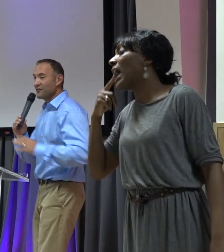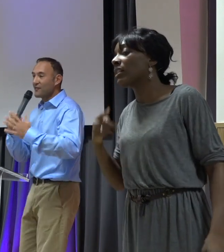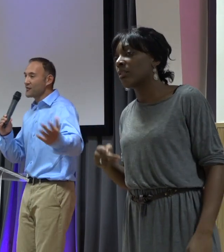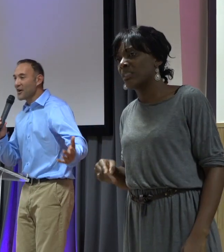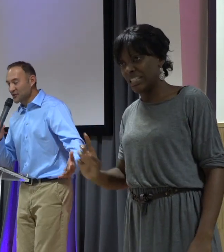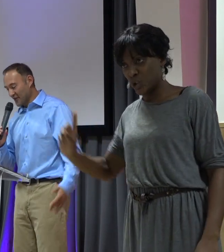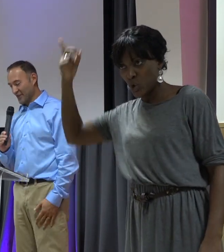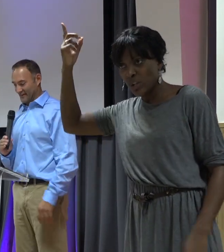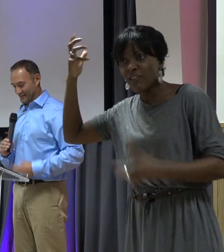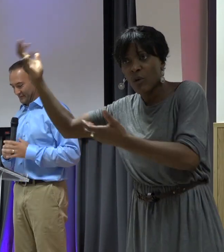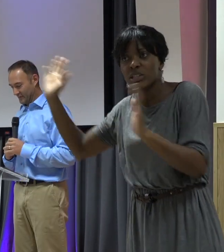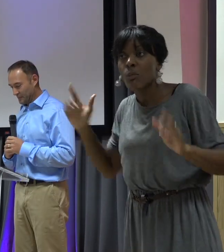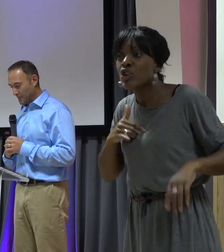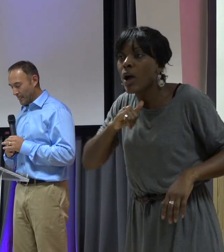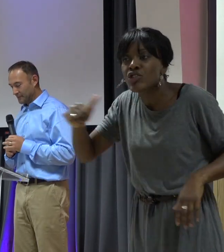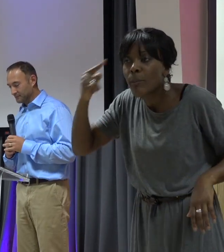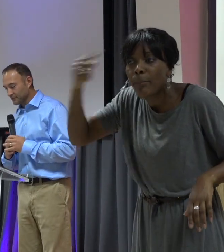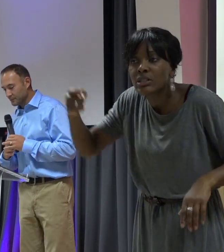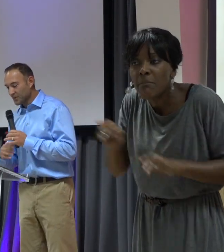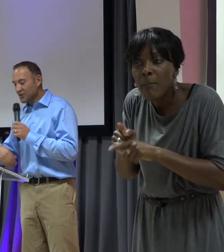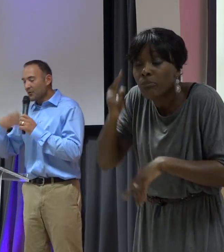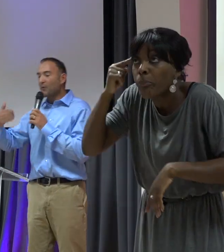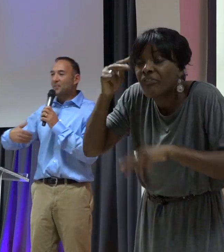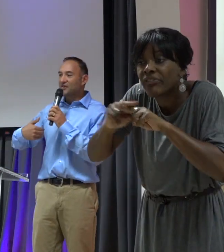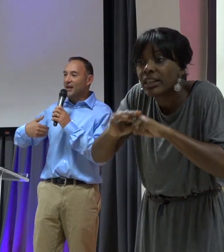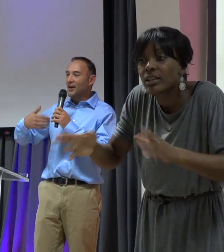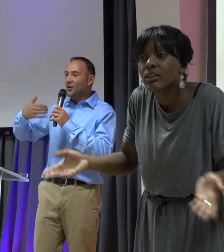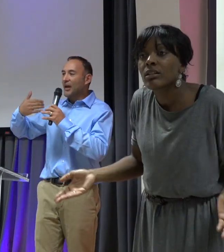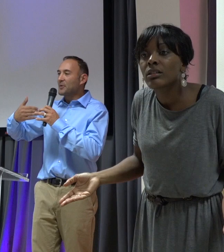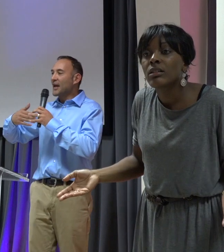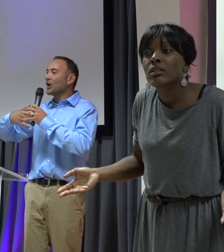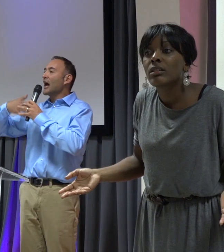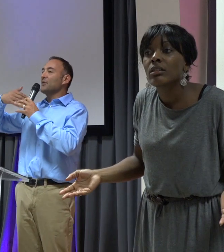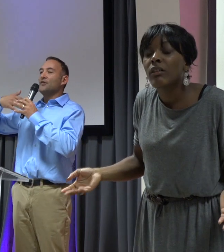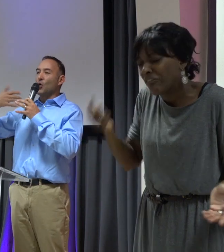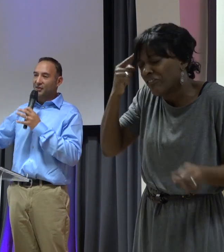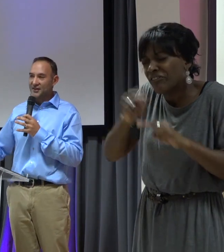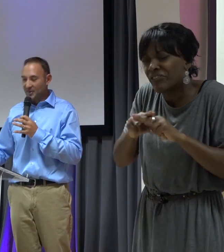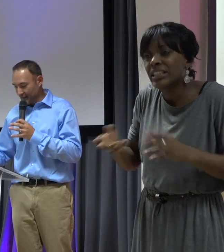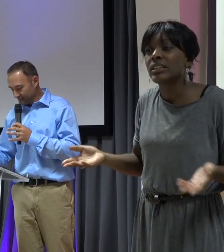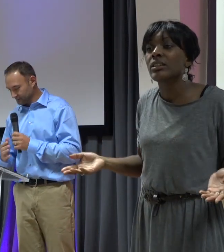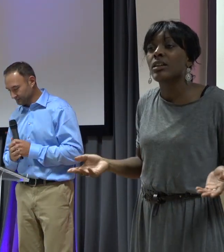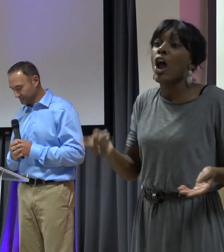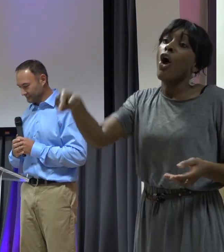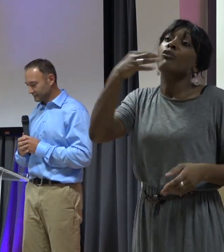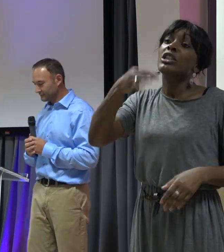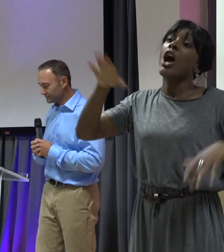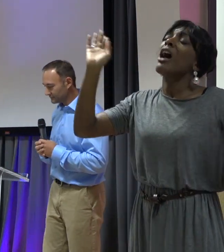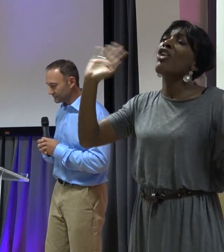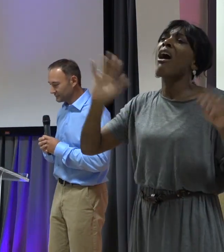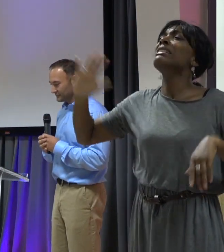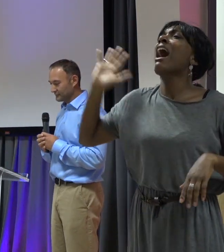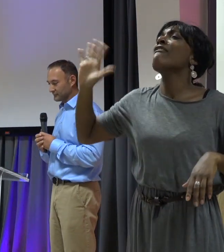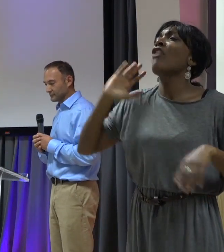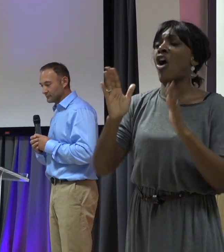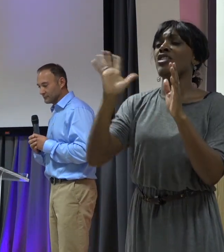would have never have thought to have done that. Moi, j'aurais jamais pensé faire quelque chose comme ça. Some of you might be saying, okay, but that all happened in the Old Testament. Mais vous pouvez vous dire, ouais, mais tout ça, ça s'est